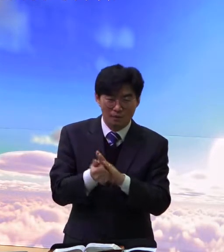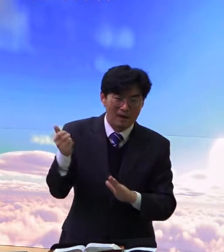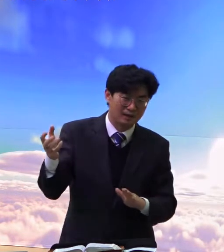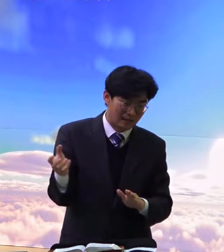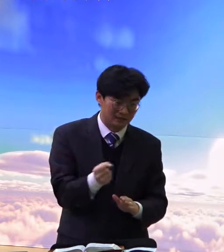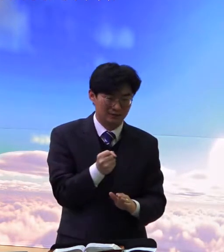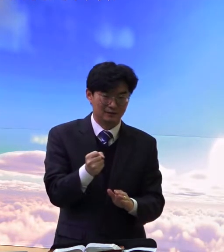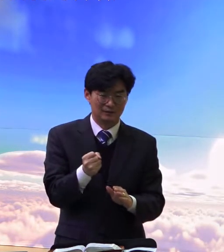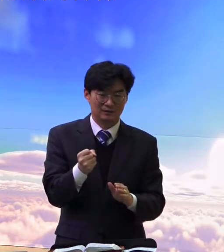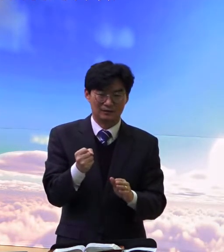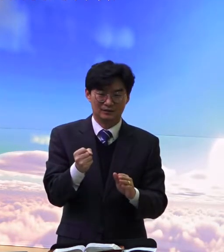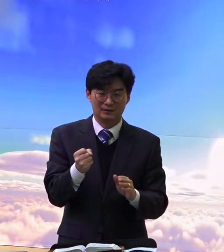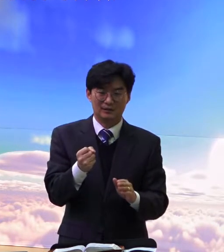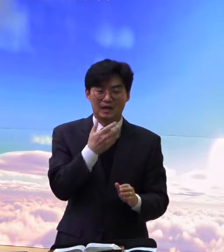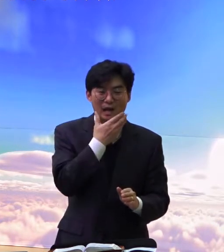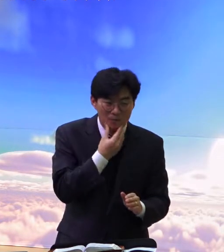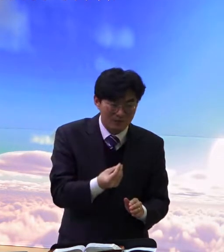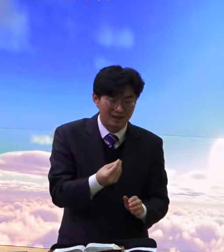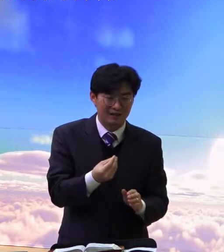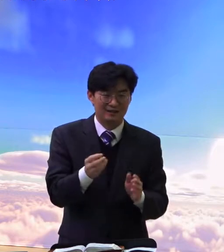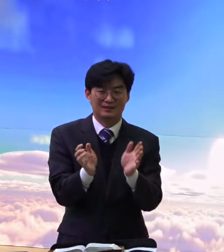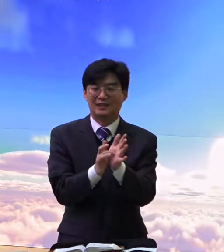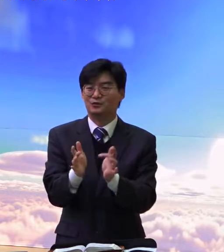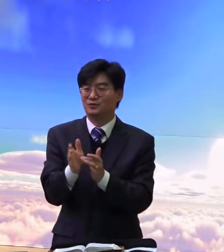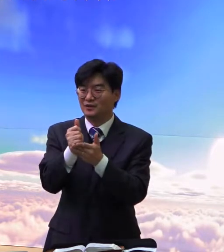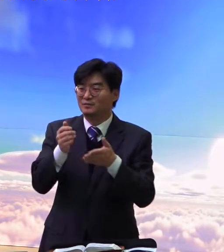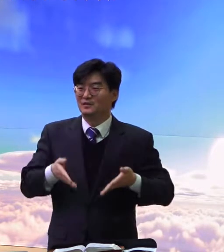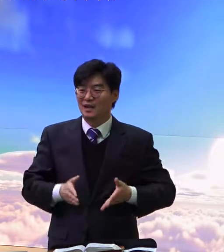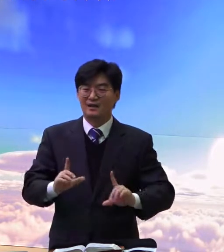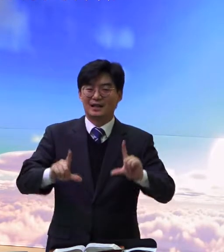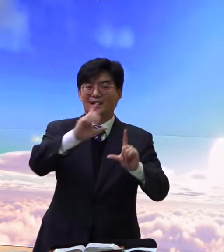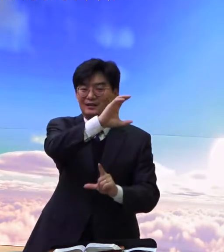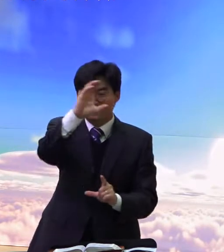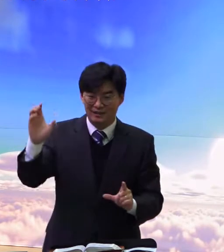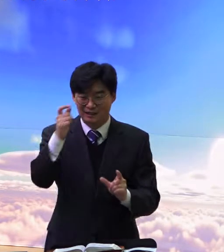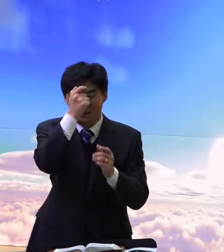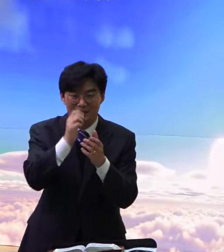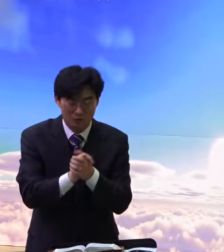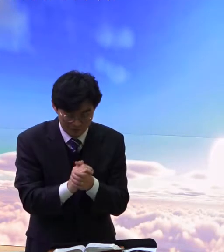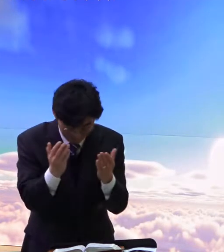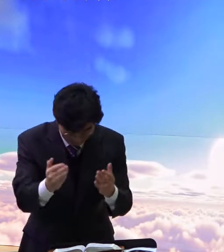그런 성탄절 되시기를 주님의 이름으로 축복합니다. 기도하겠습니다.